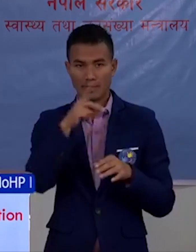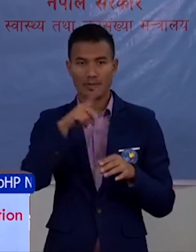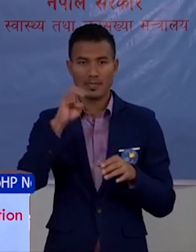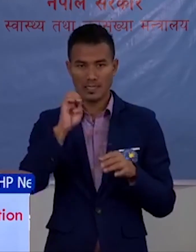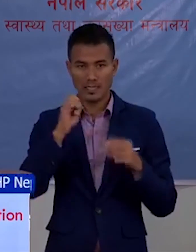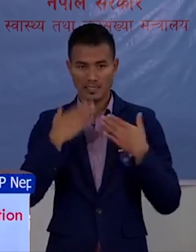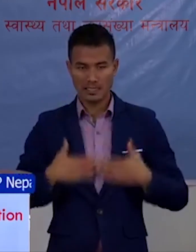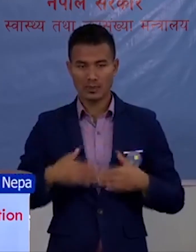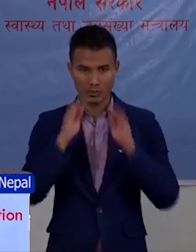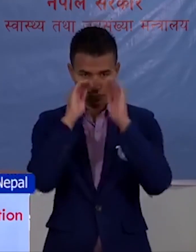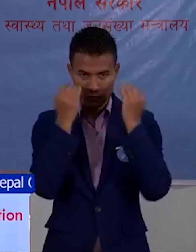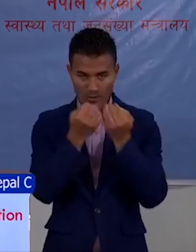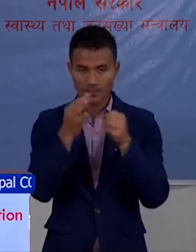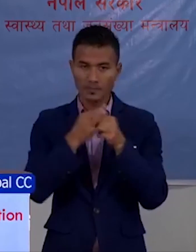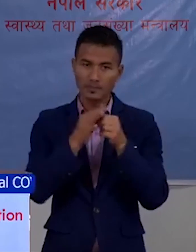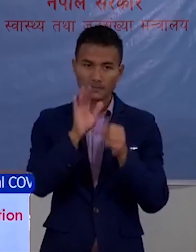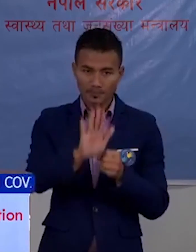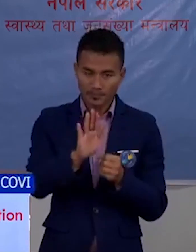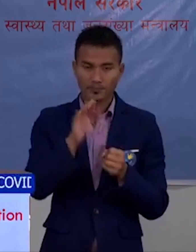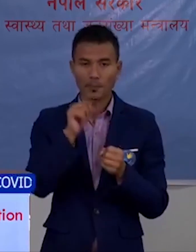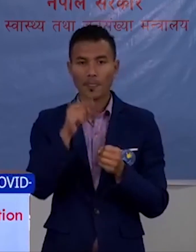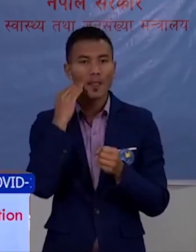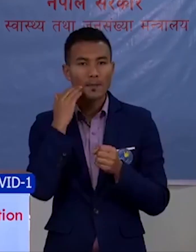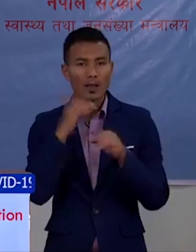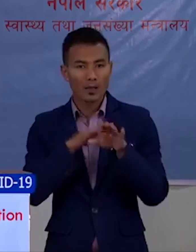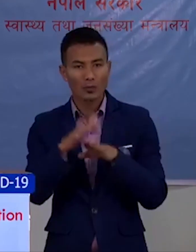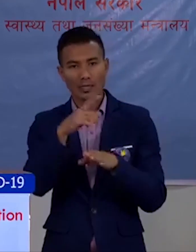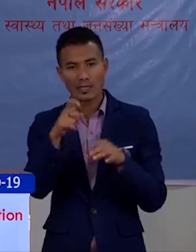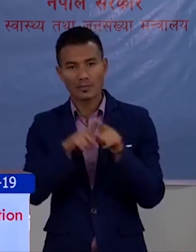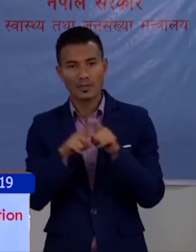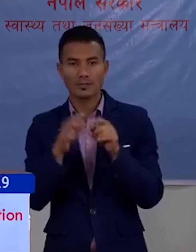गरिएको छ र डेलिभरी हुने महिलाहरूको लागि पनि